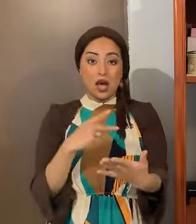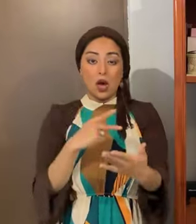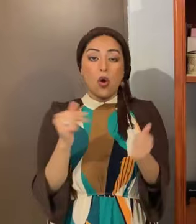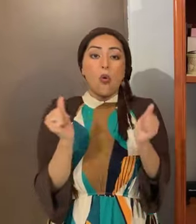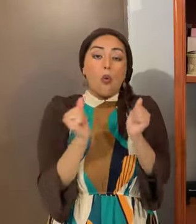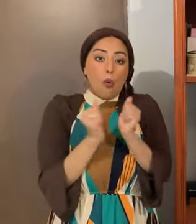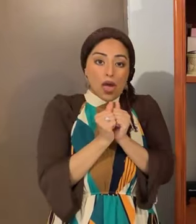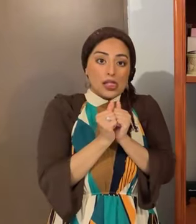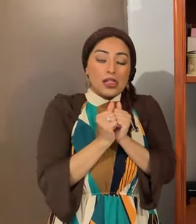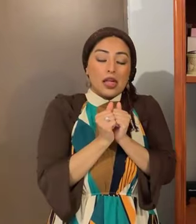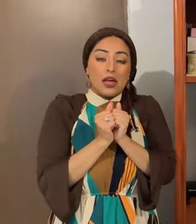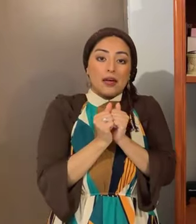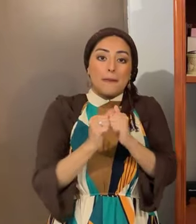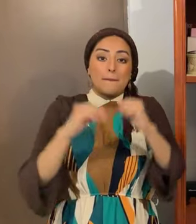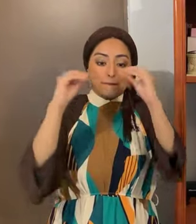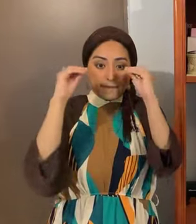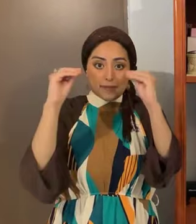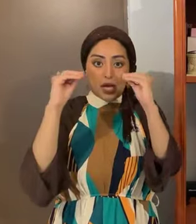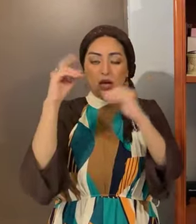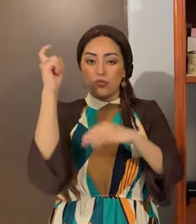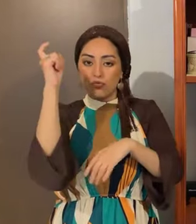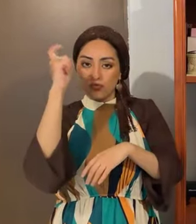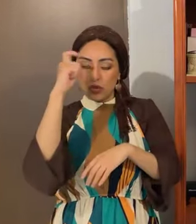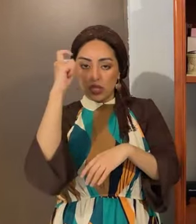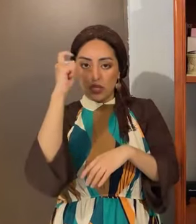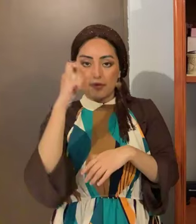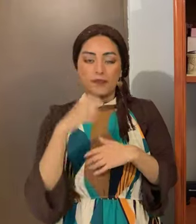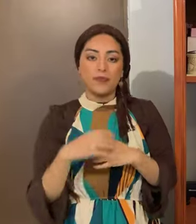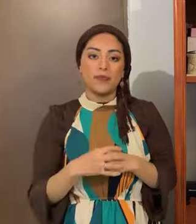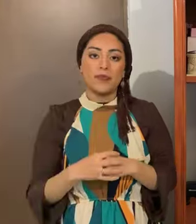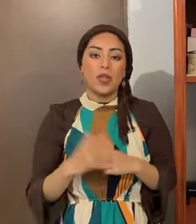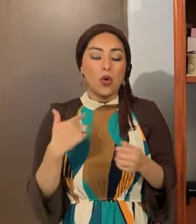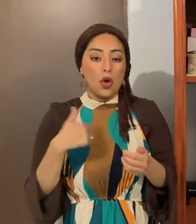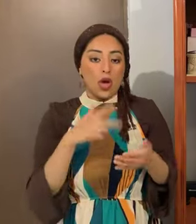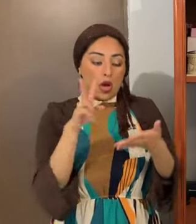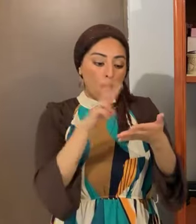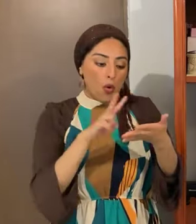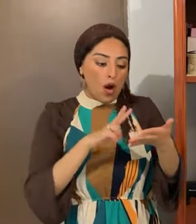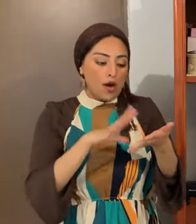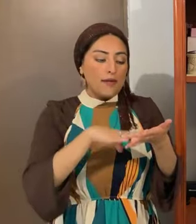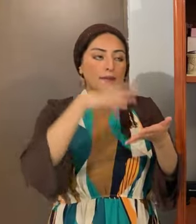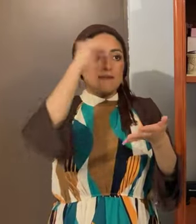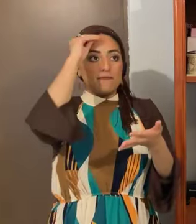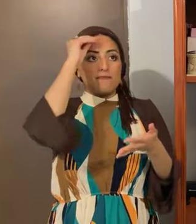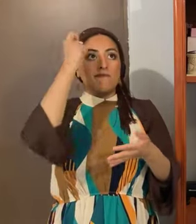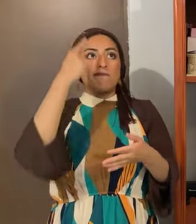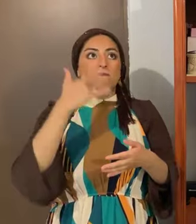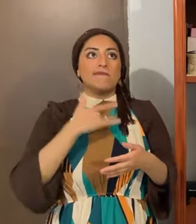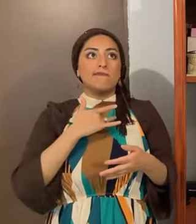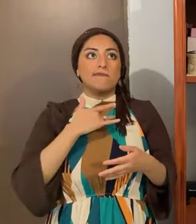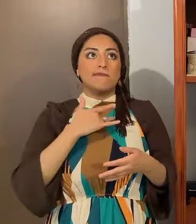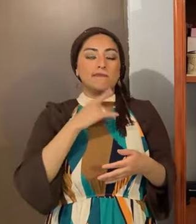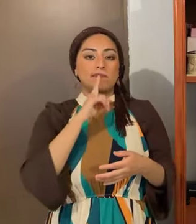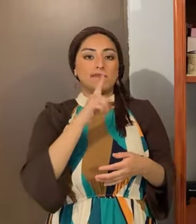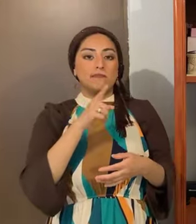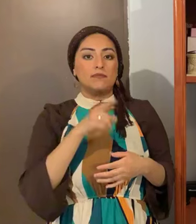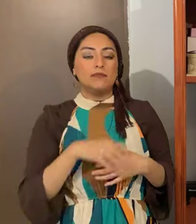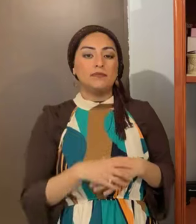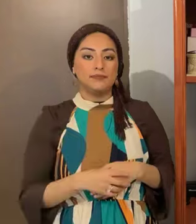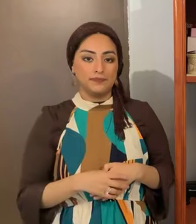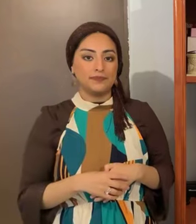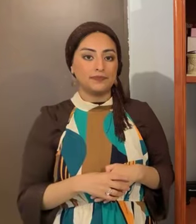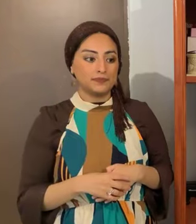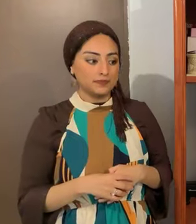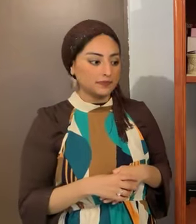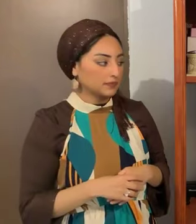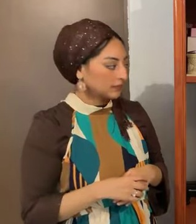con sabiduría, con instrucción, para tener una lección espiritual, moral. Toda la va al Eterno, toda la va,